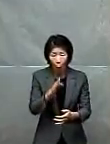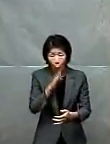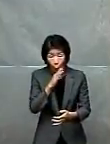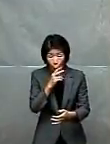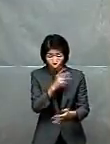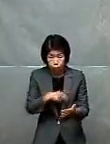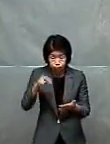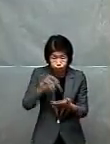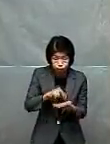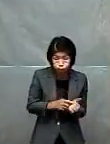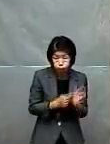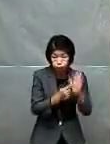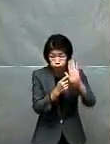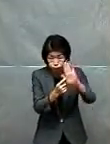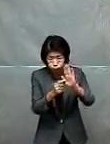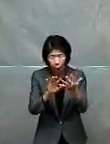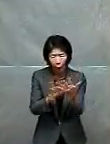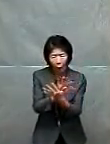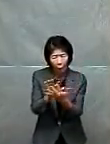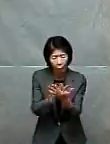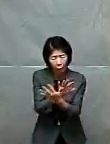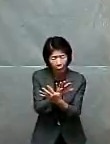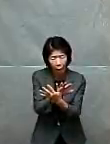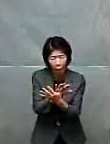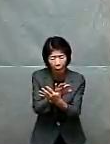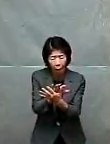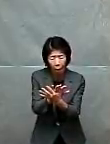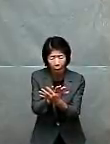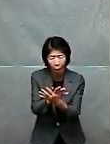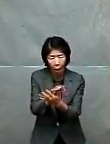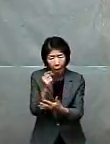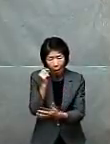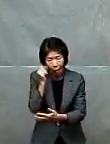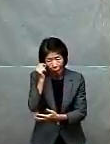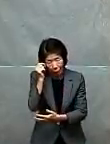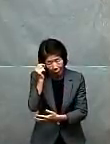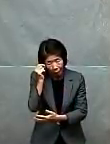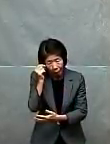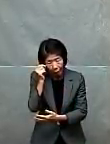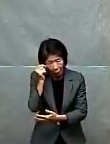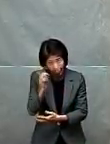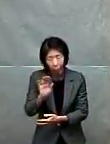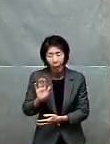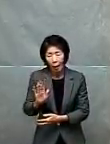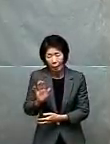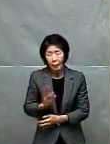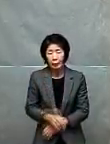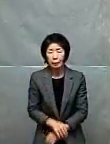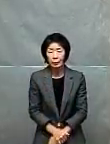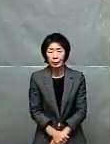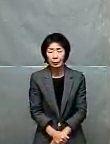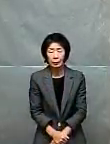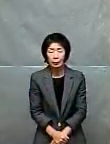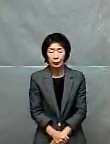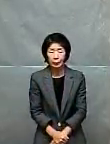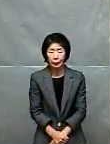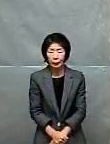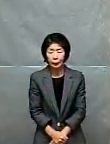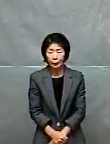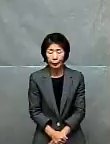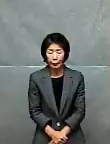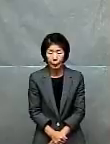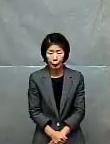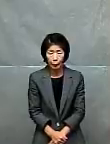表明に絡められているような印象が拭えない、ところであります。だ